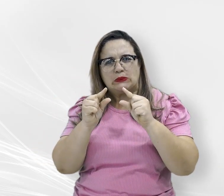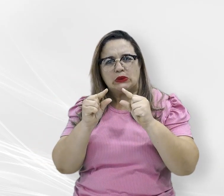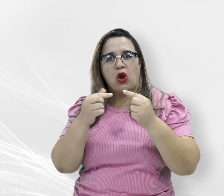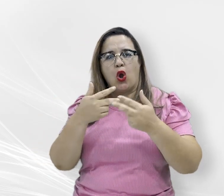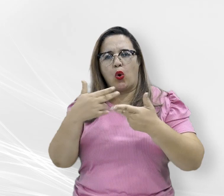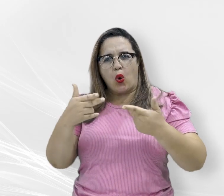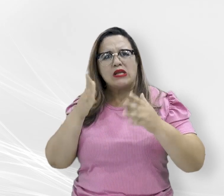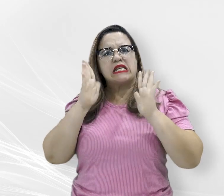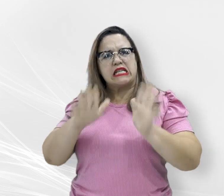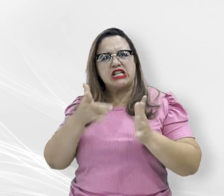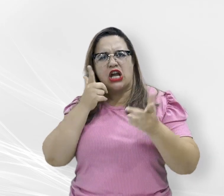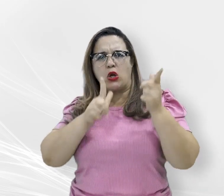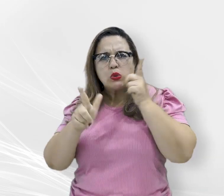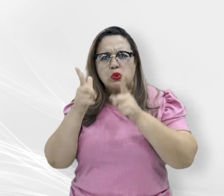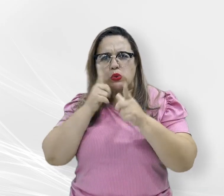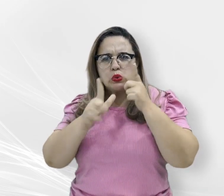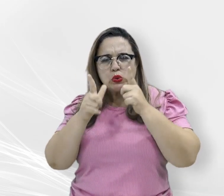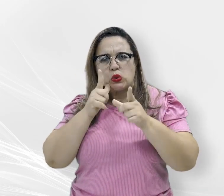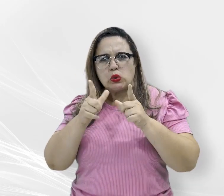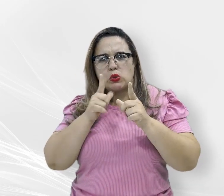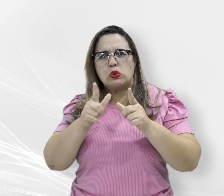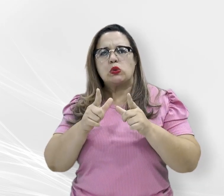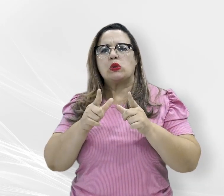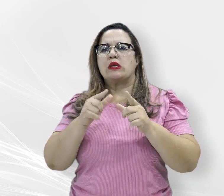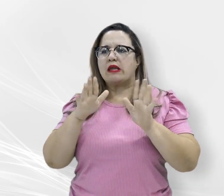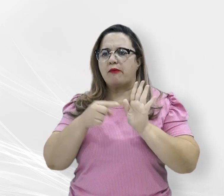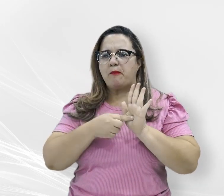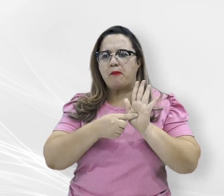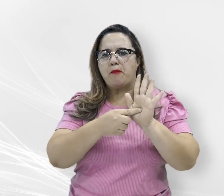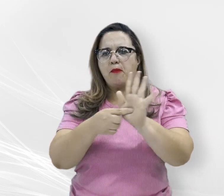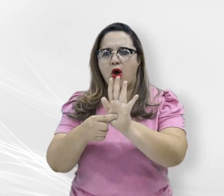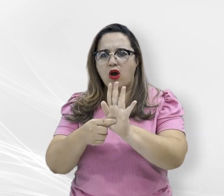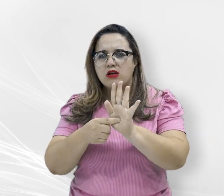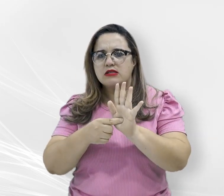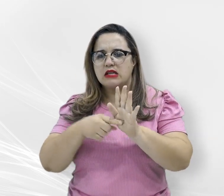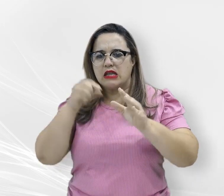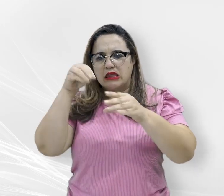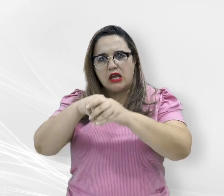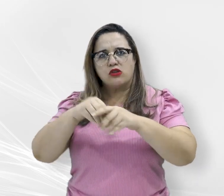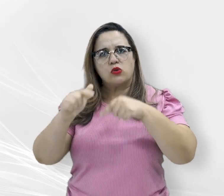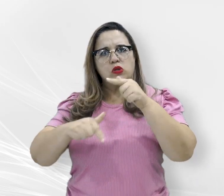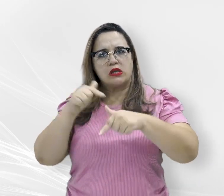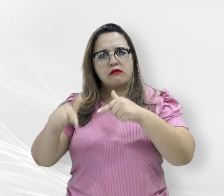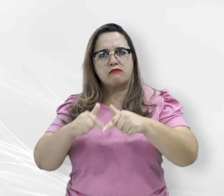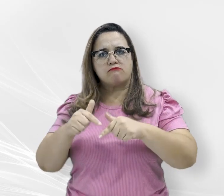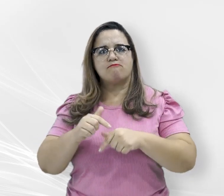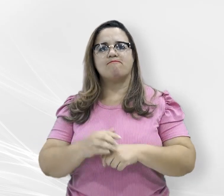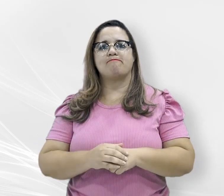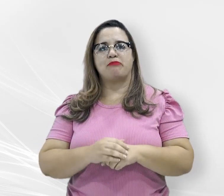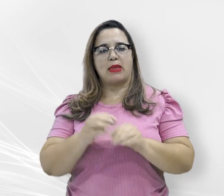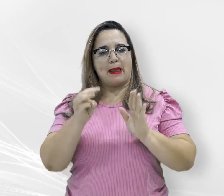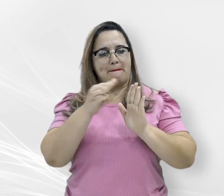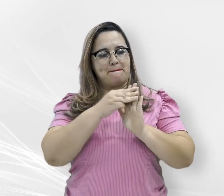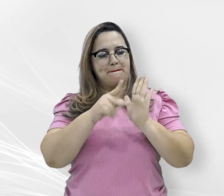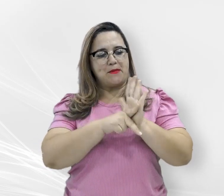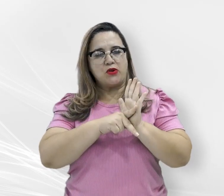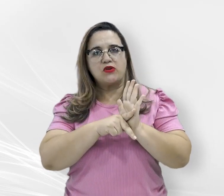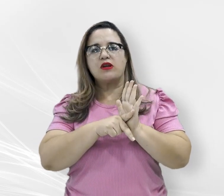proteção trabalhista e previdenciária que oferece a relação de emprego. Não há na medida provisória qualquer mecanismo para impedir